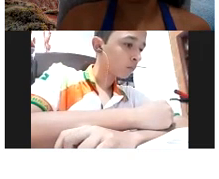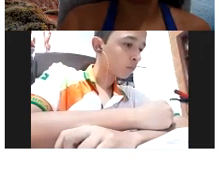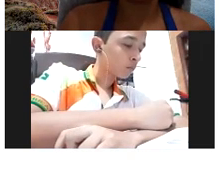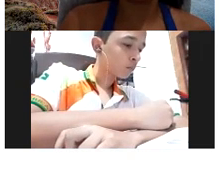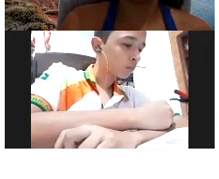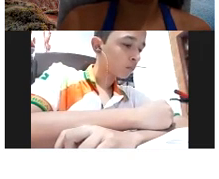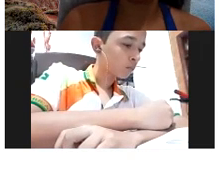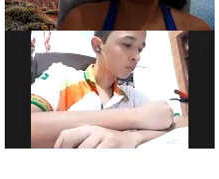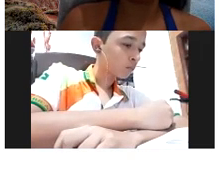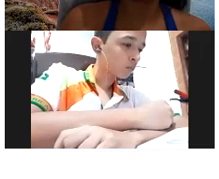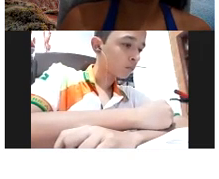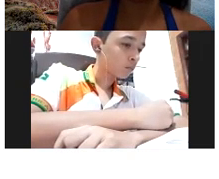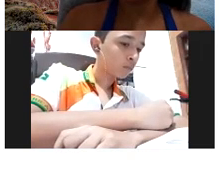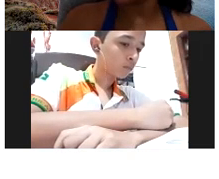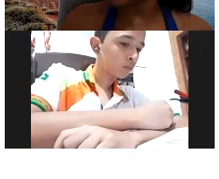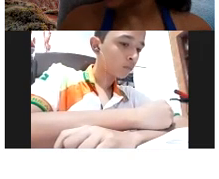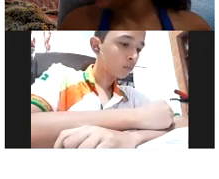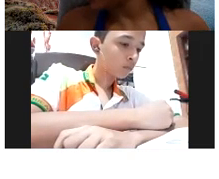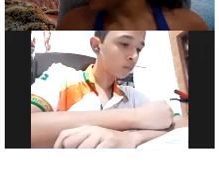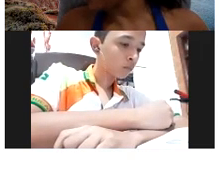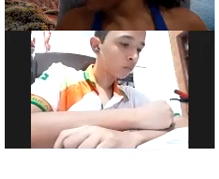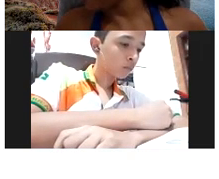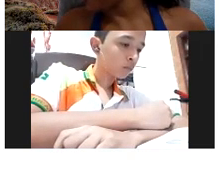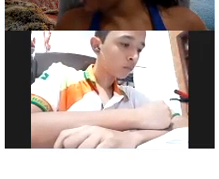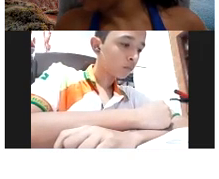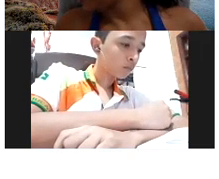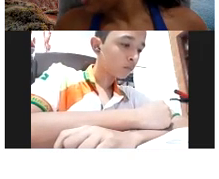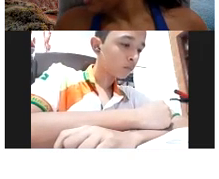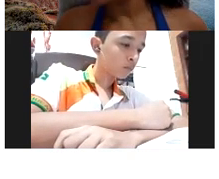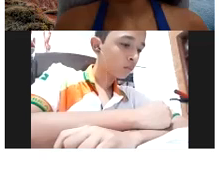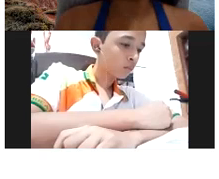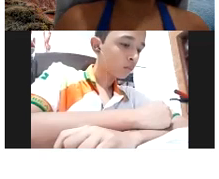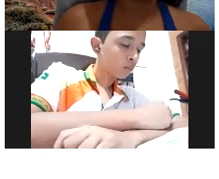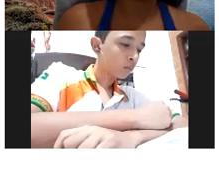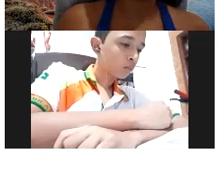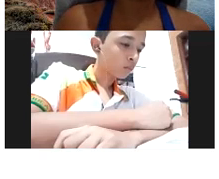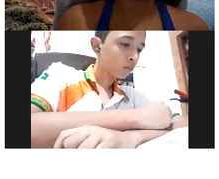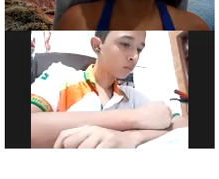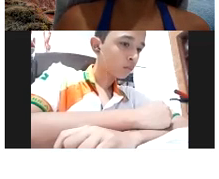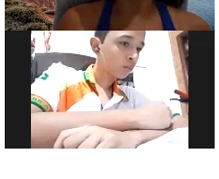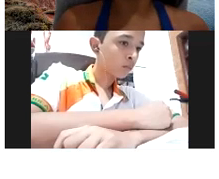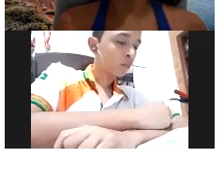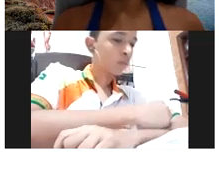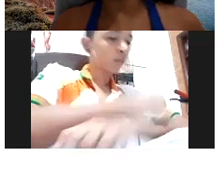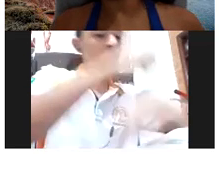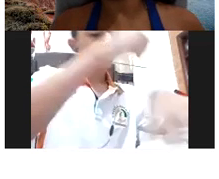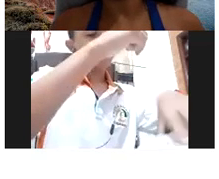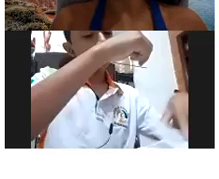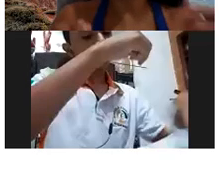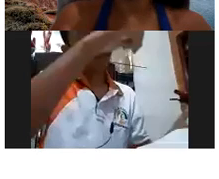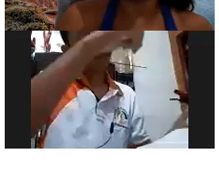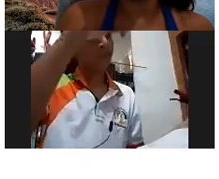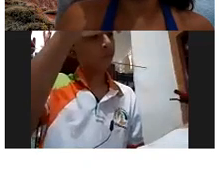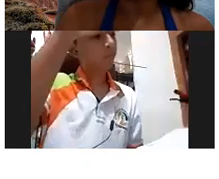composta certo então é a mais fácil é essa é a minha preferida a gente tem análise ou decomposição